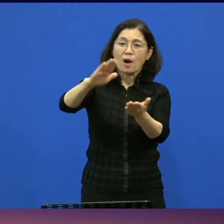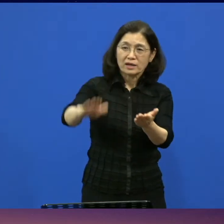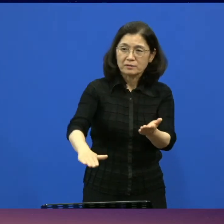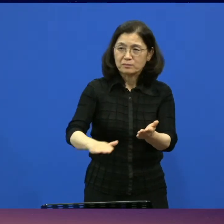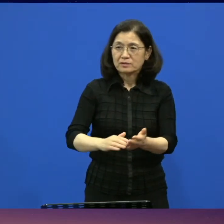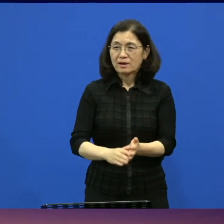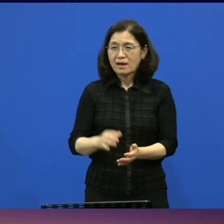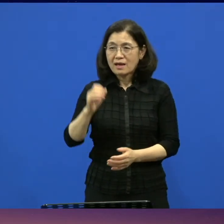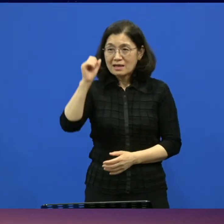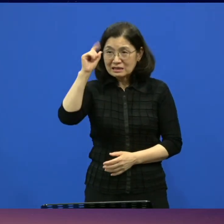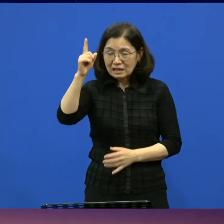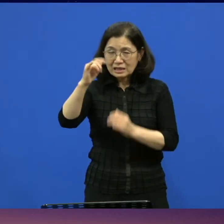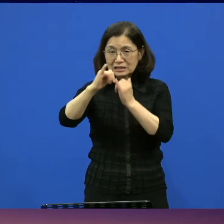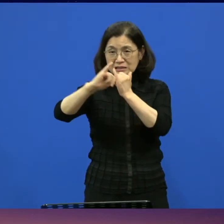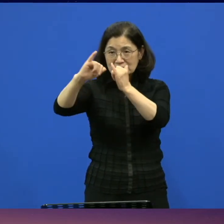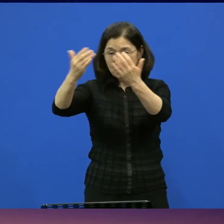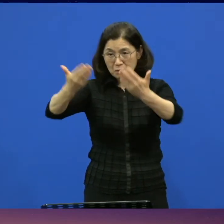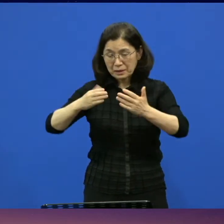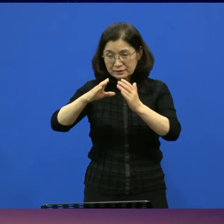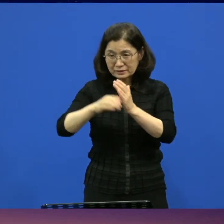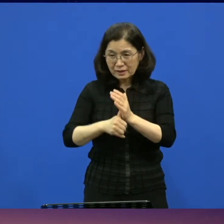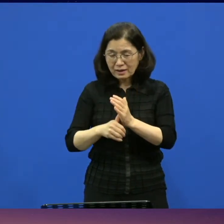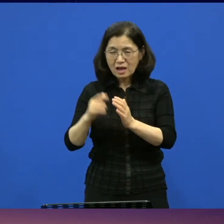대단한 상을 받을 때 영광입니다.